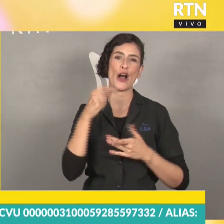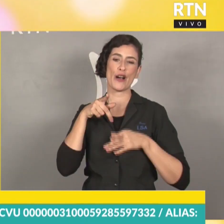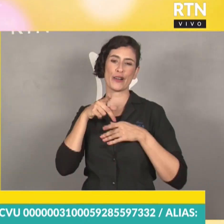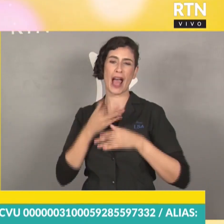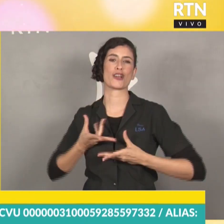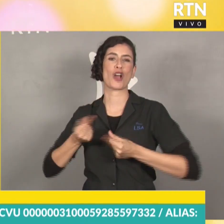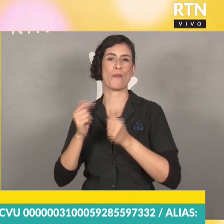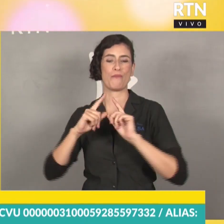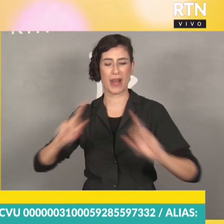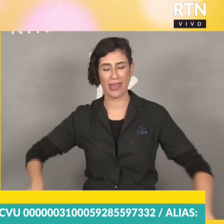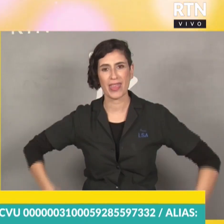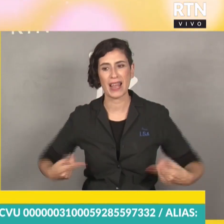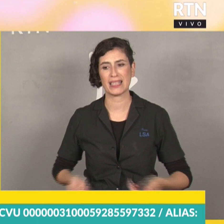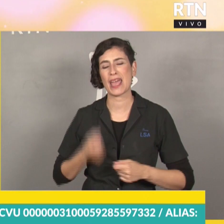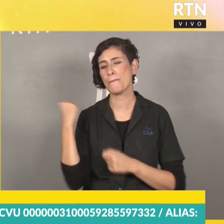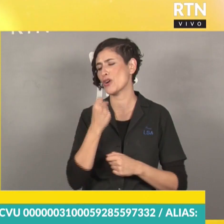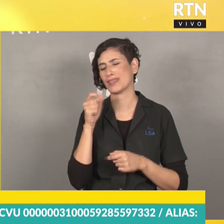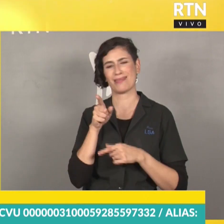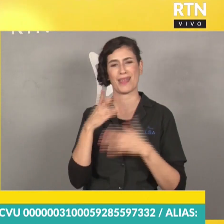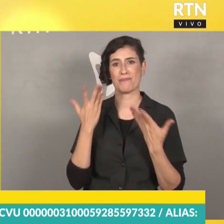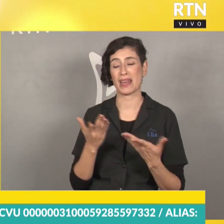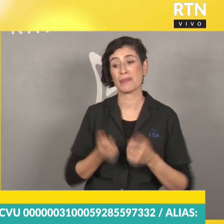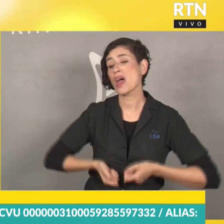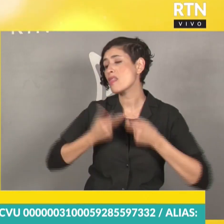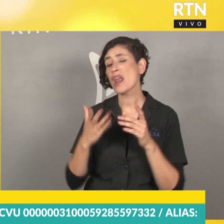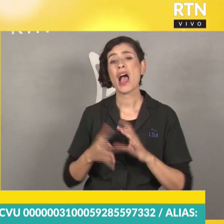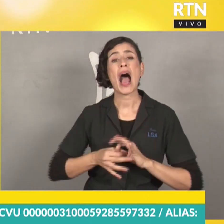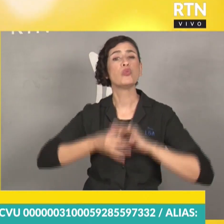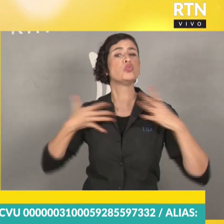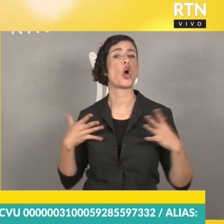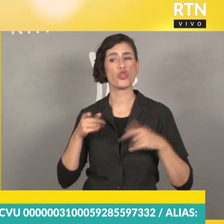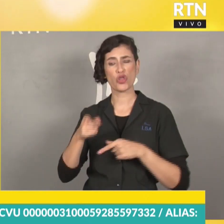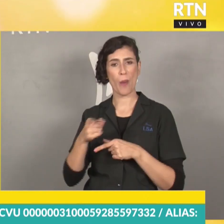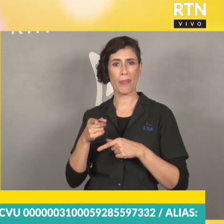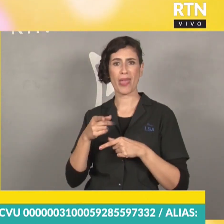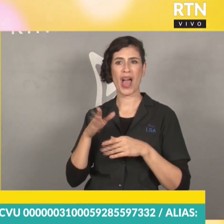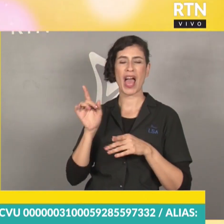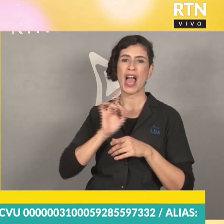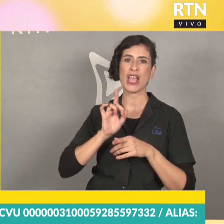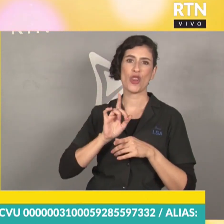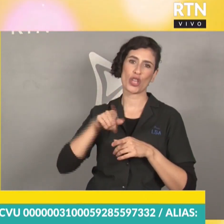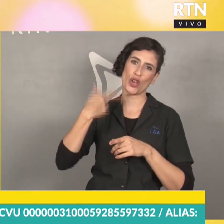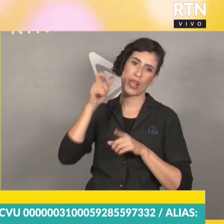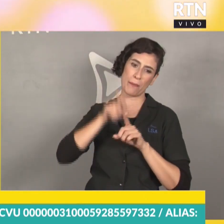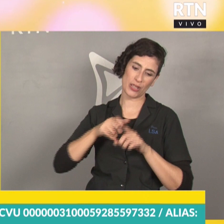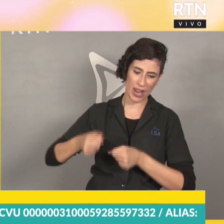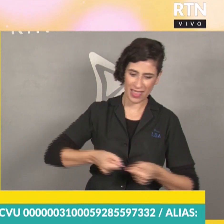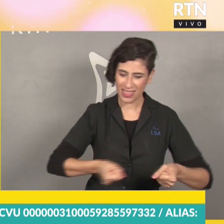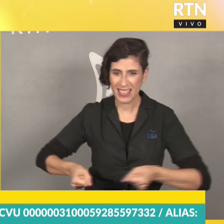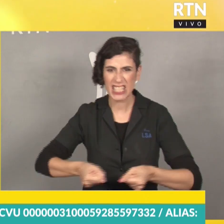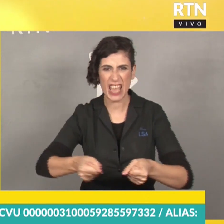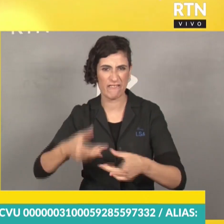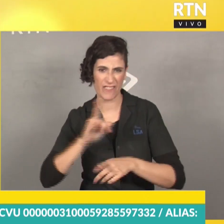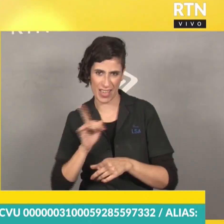y como ella lo ha manifestado, es poder tener autonomía y que no depender de otra persona para su